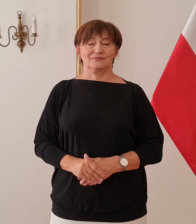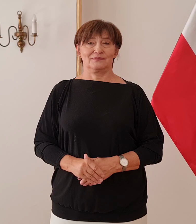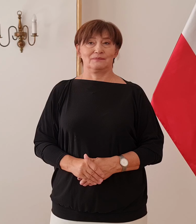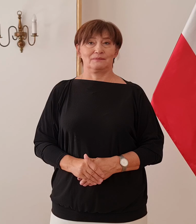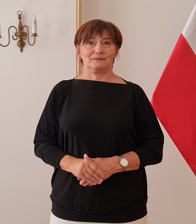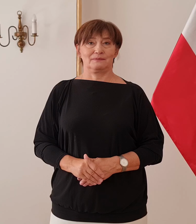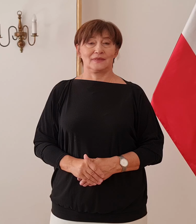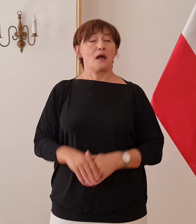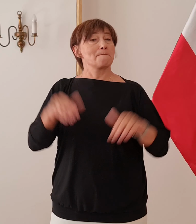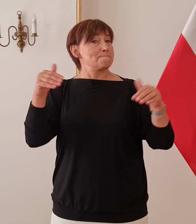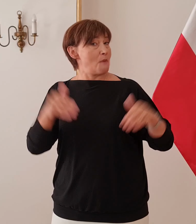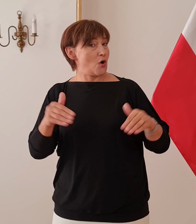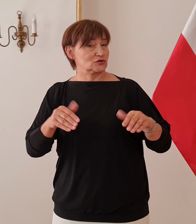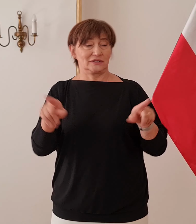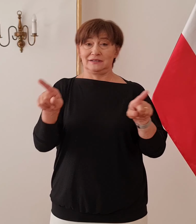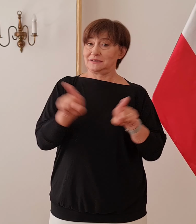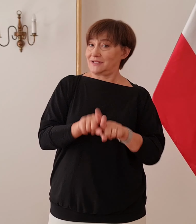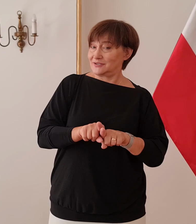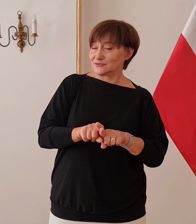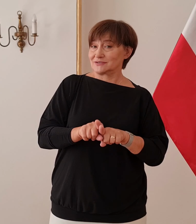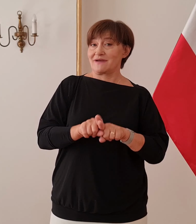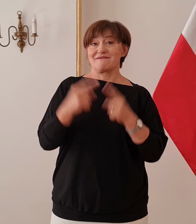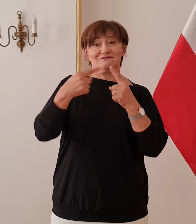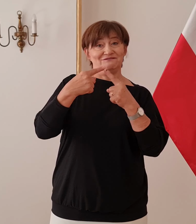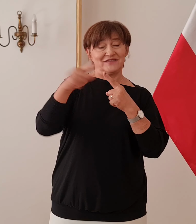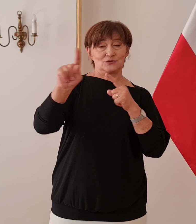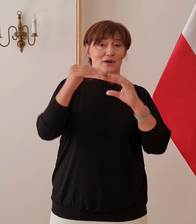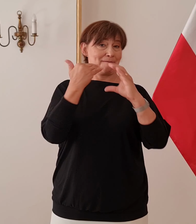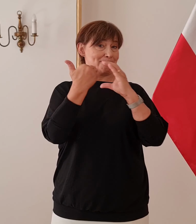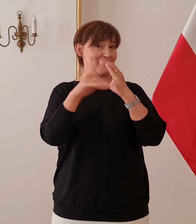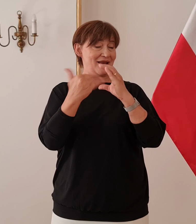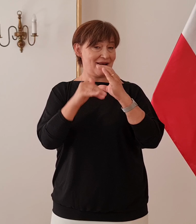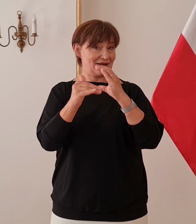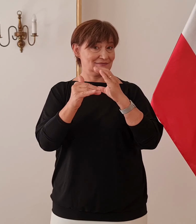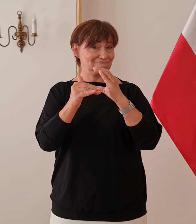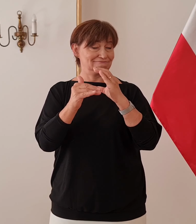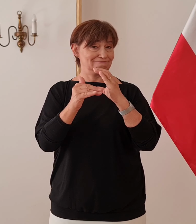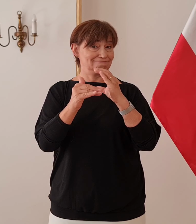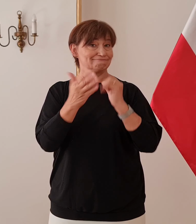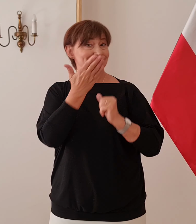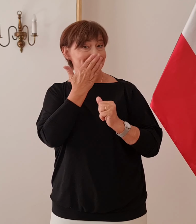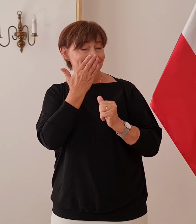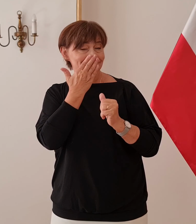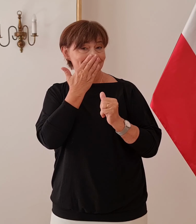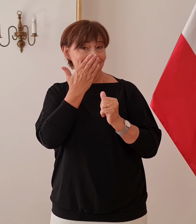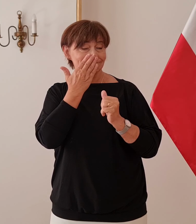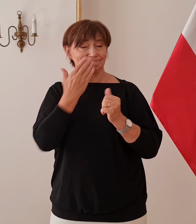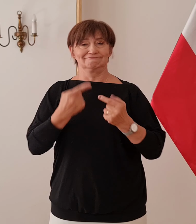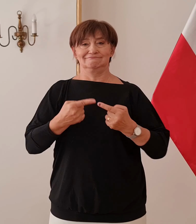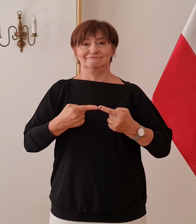również wysłać wiadomość mailową na adres podany poniżej.